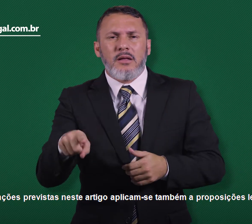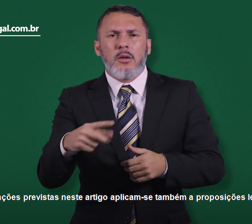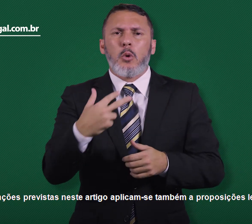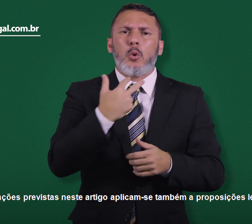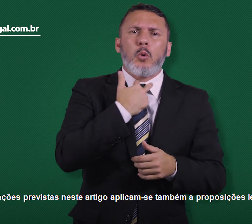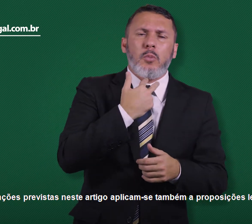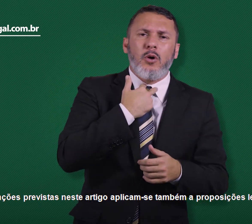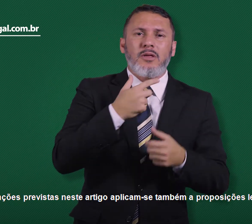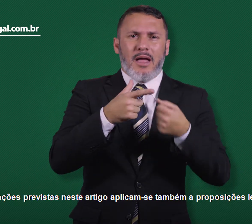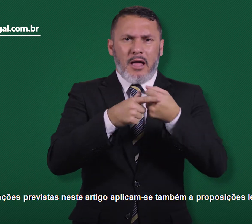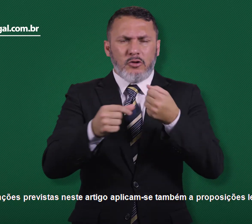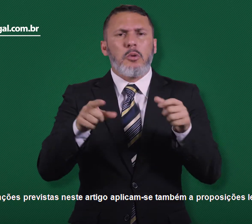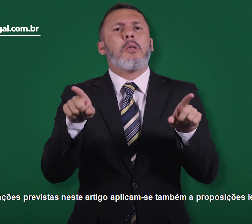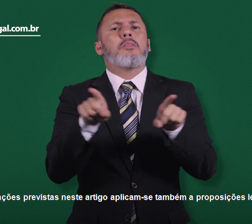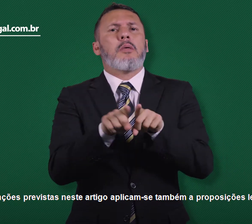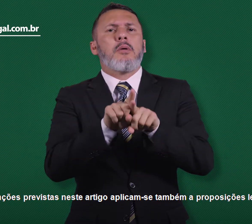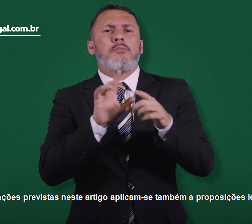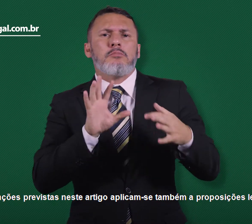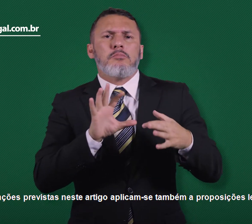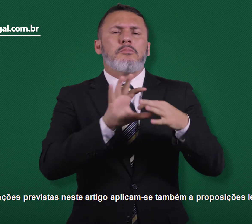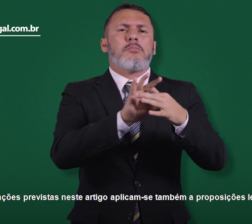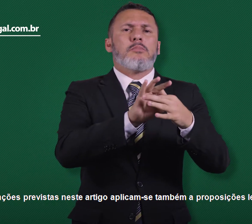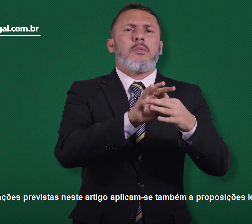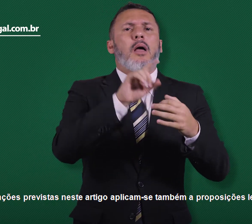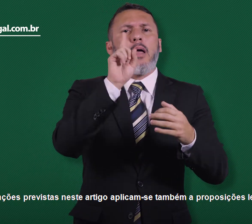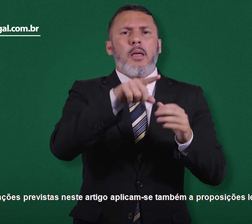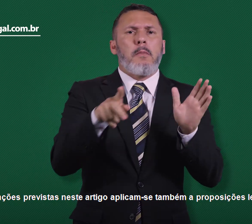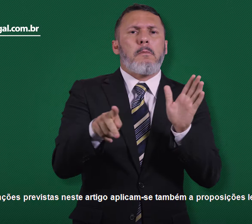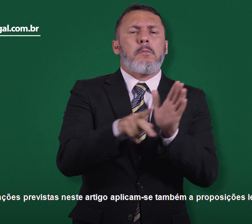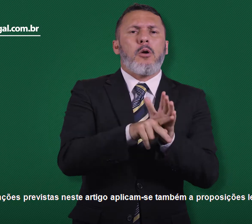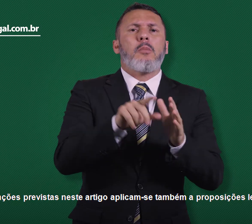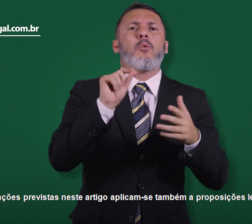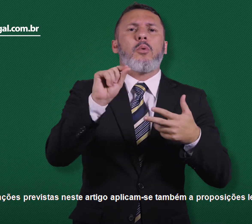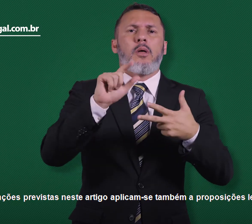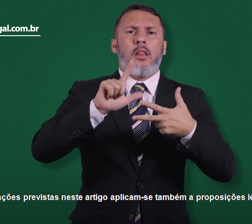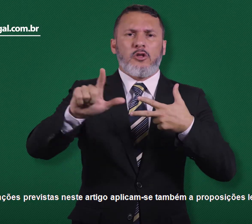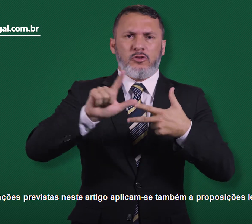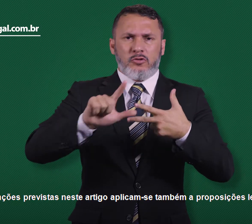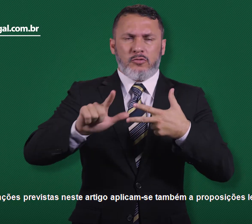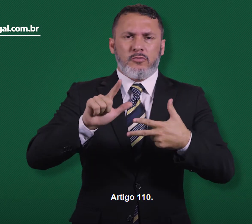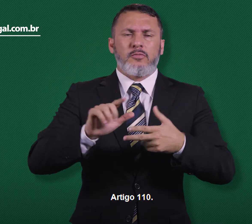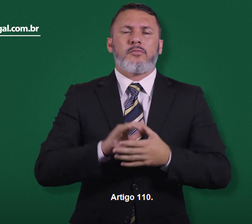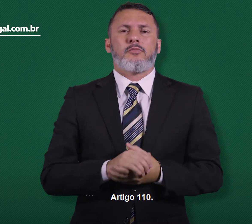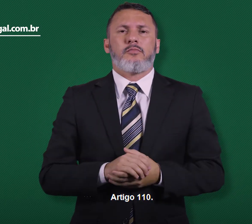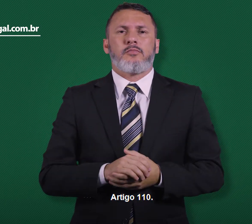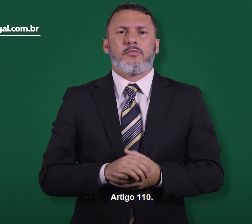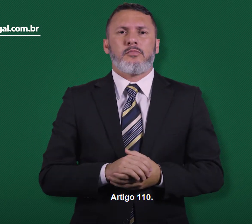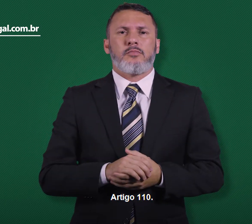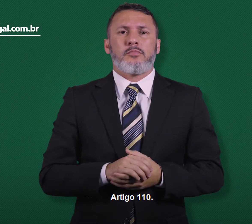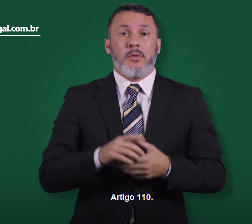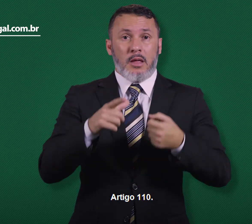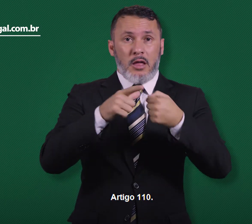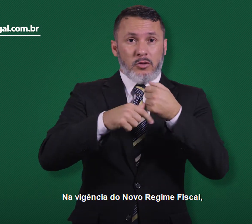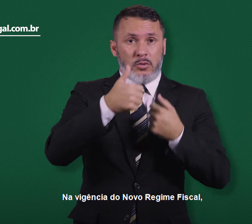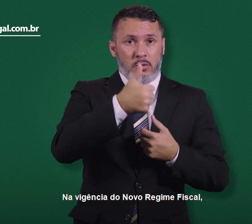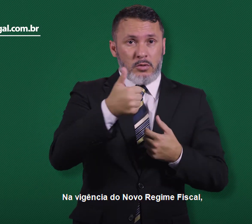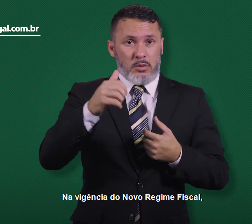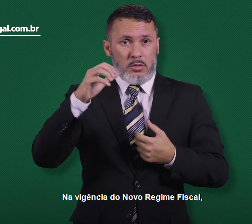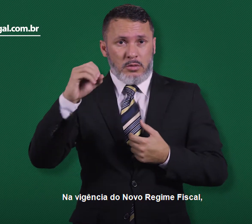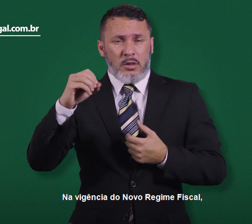artigo aplicam-se também às proposições legislativas. Artigo 110. Na vigência do novo